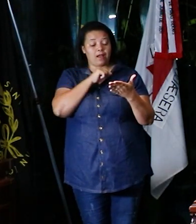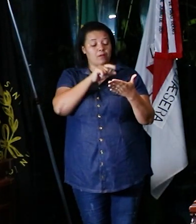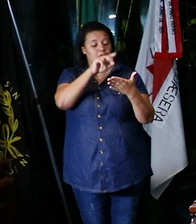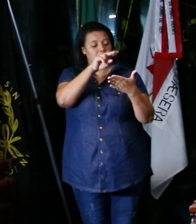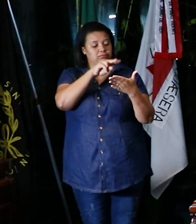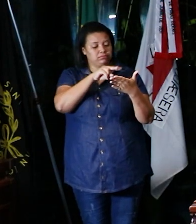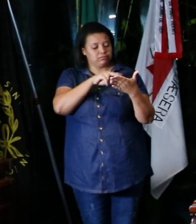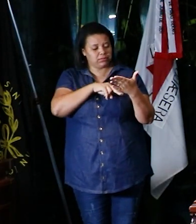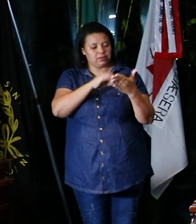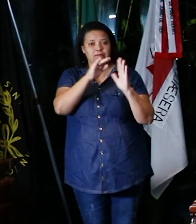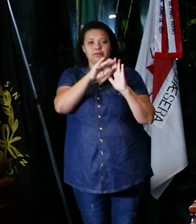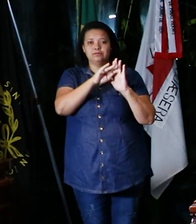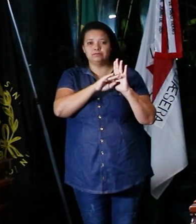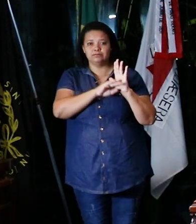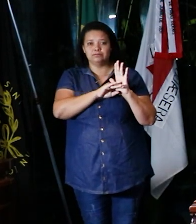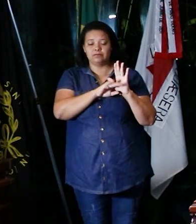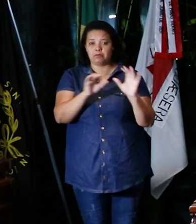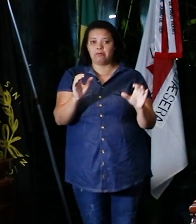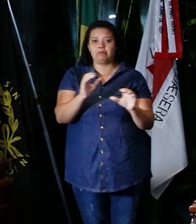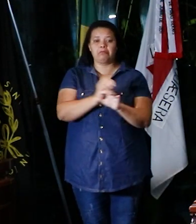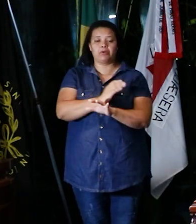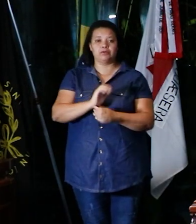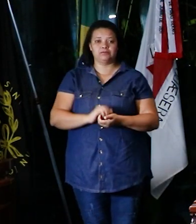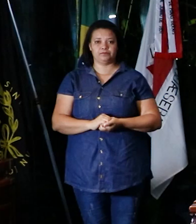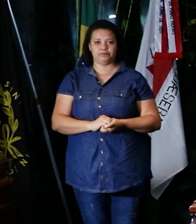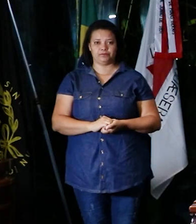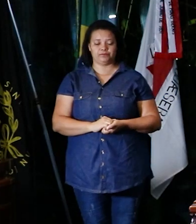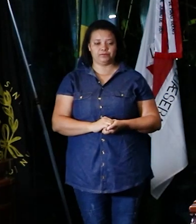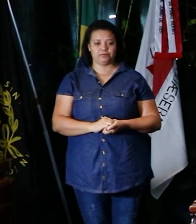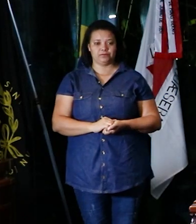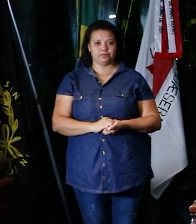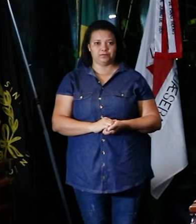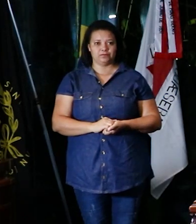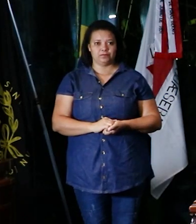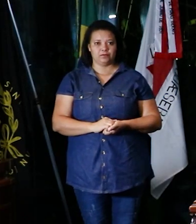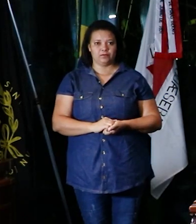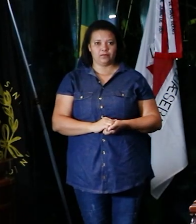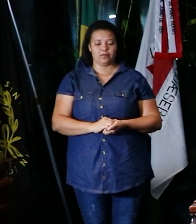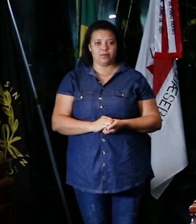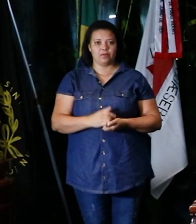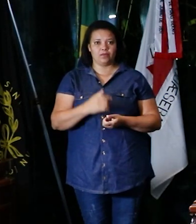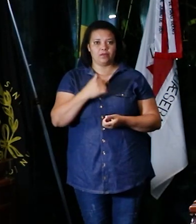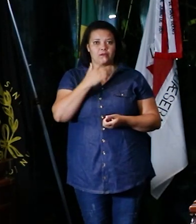e concluo. Meu crédito diminuiu